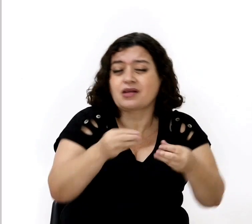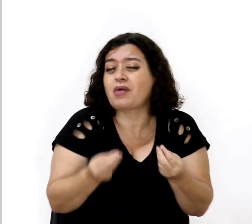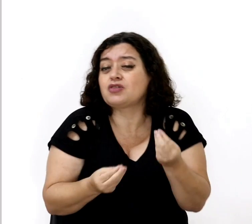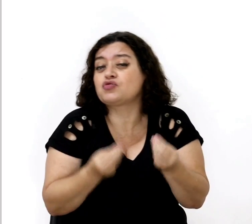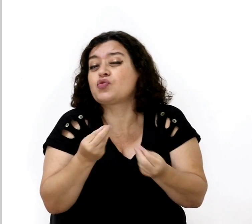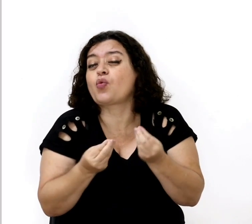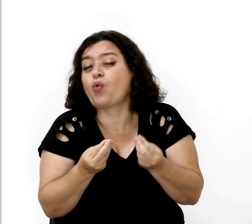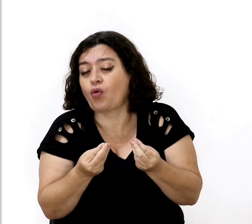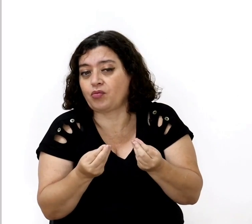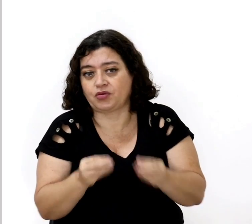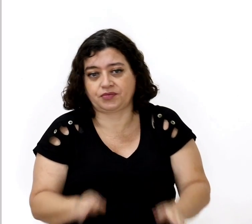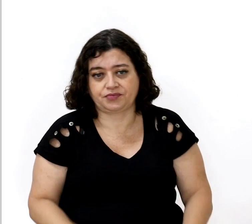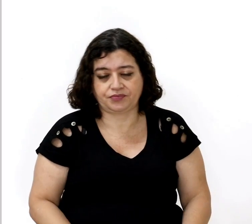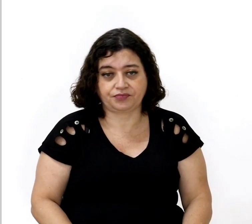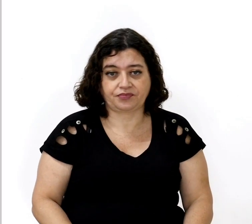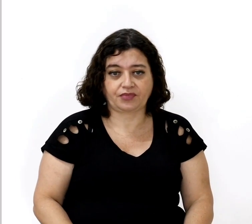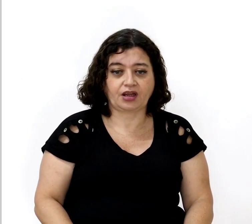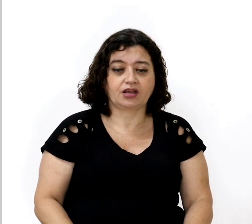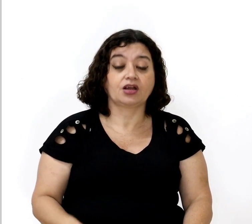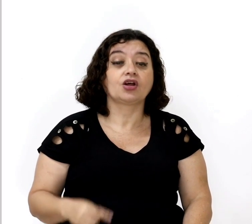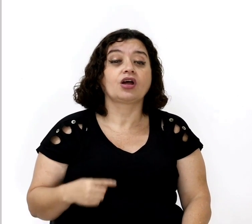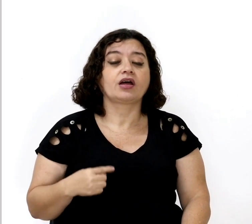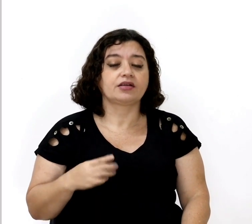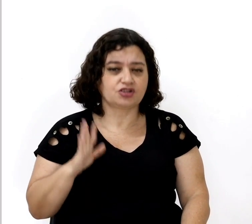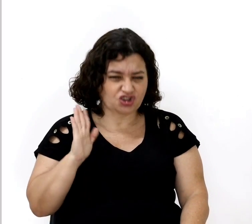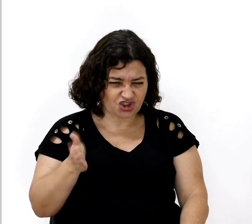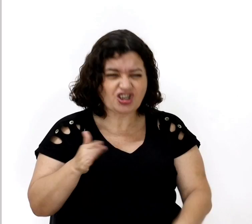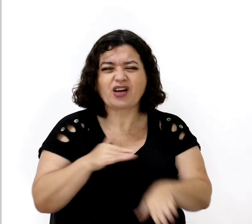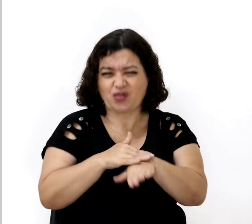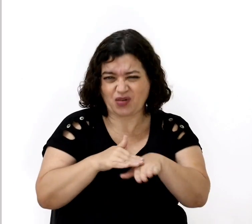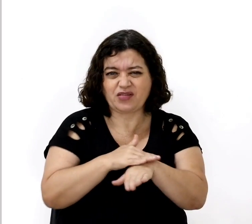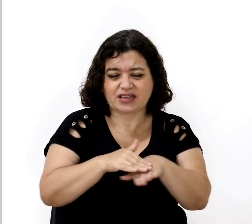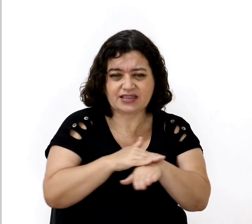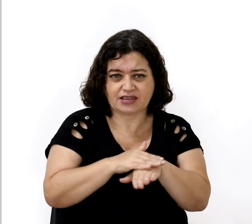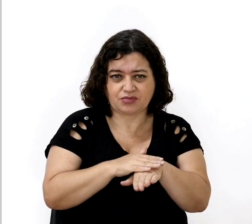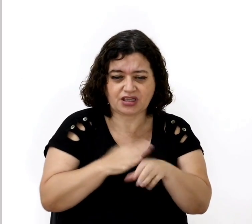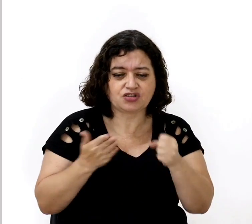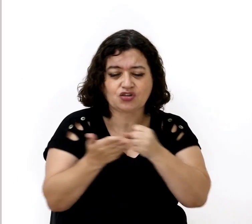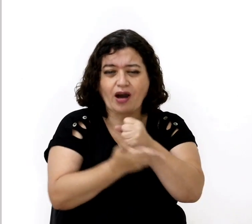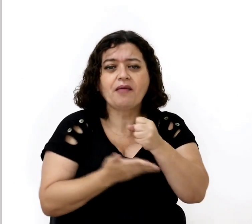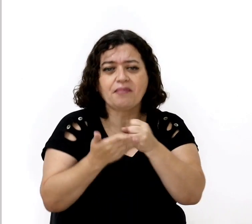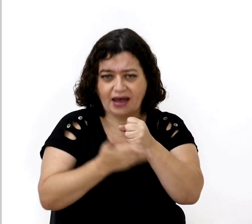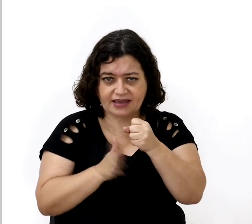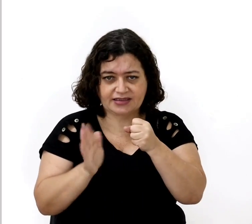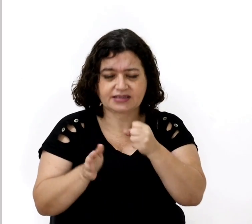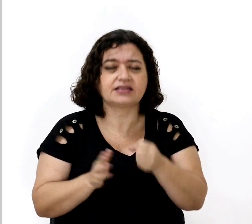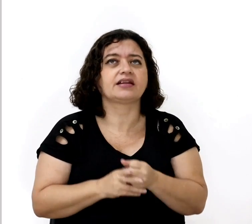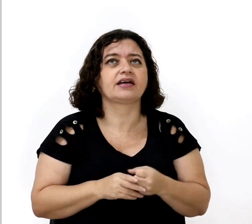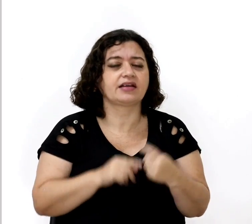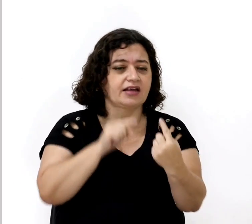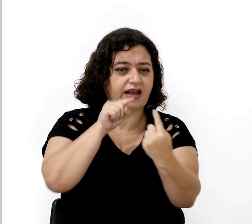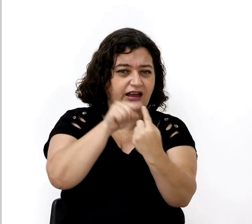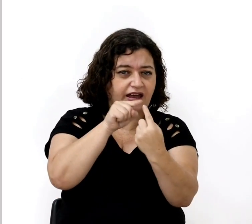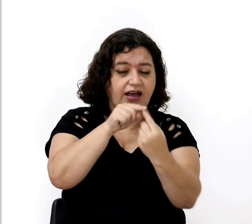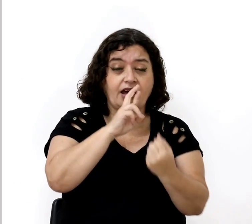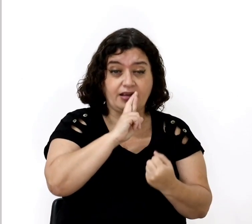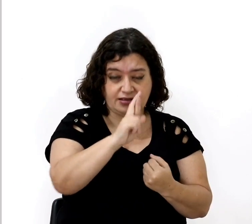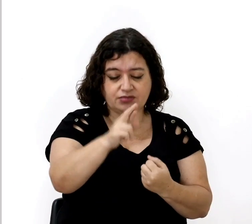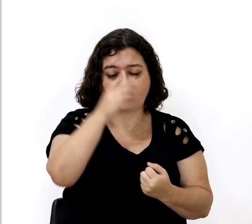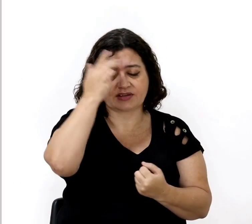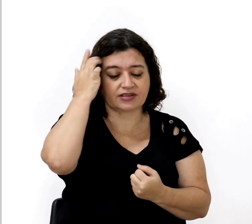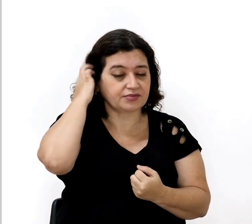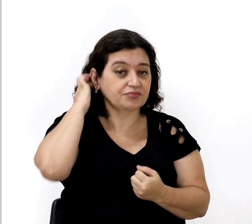já comentou, né? Ok. É só mais para a gente dar base frisar a ideia. A resposta.